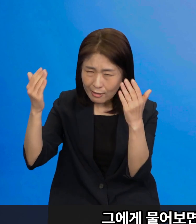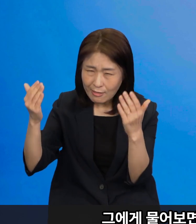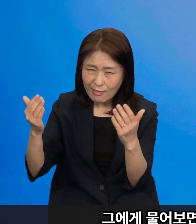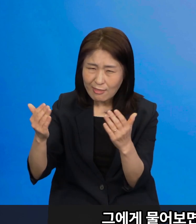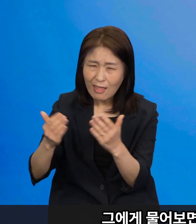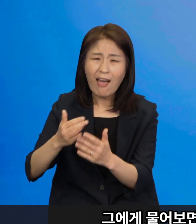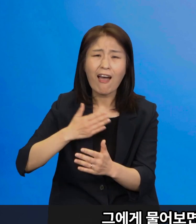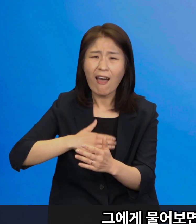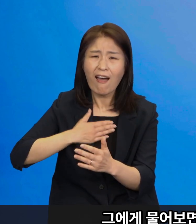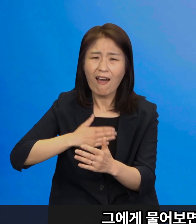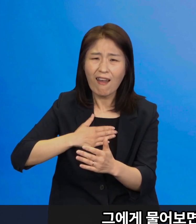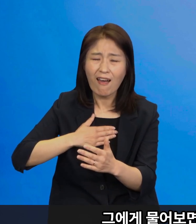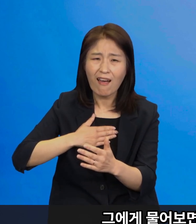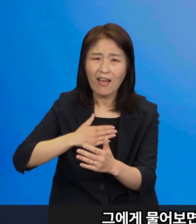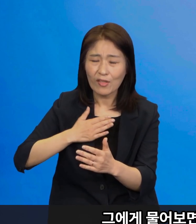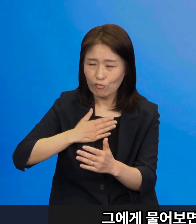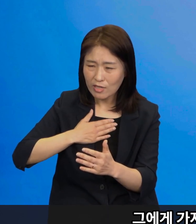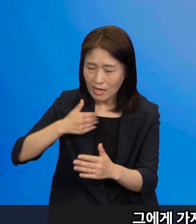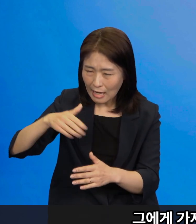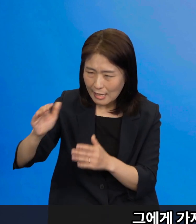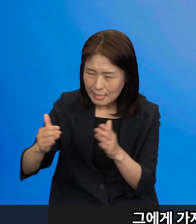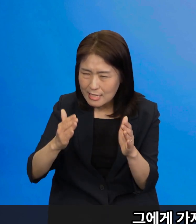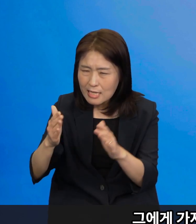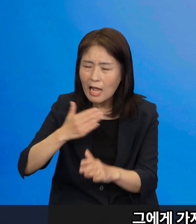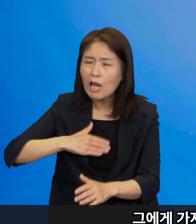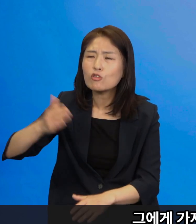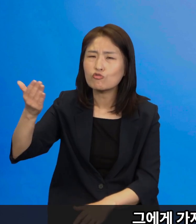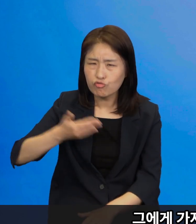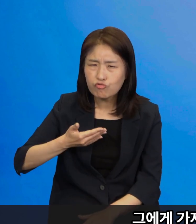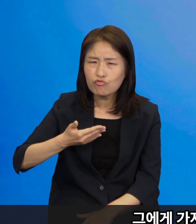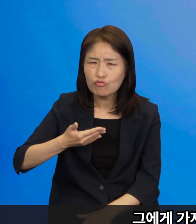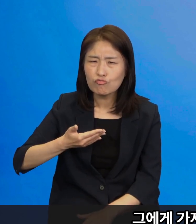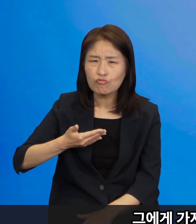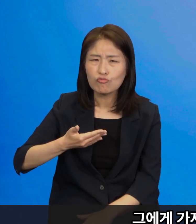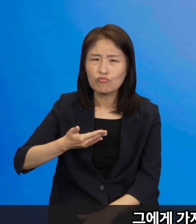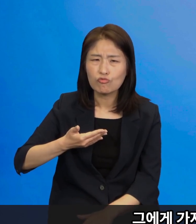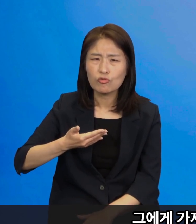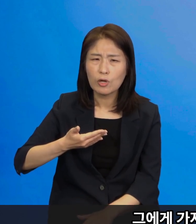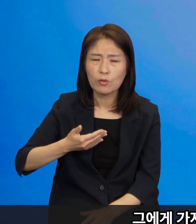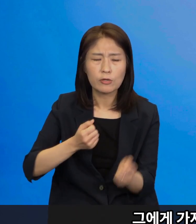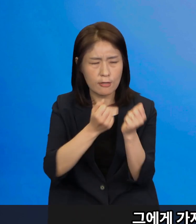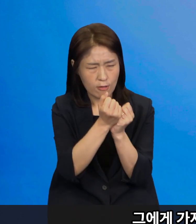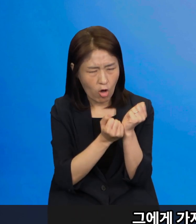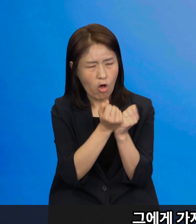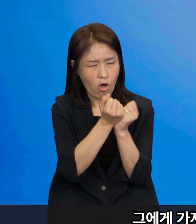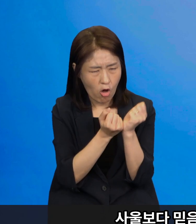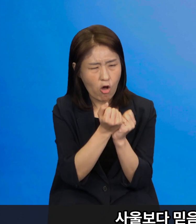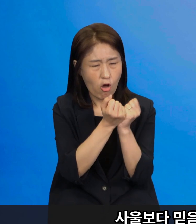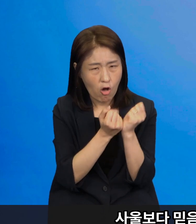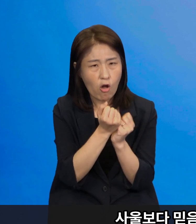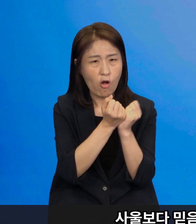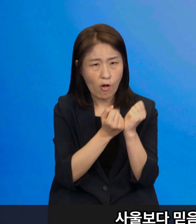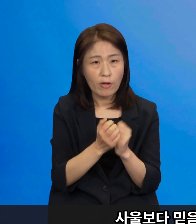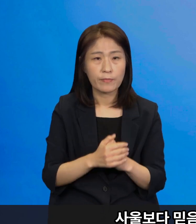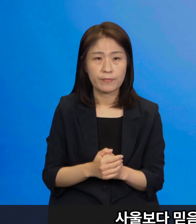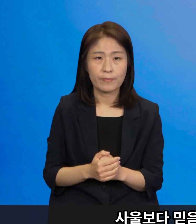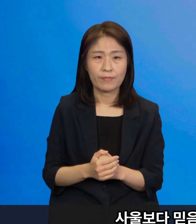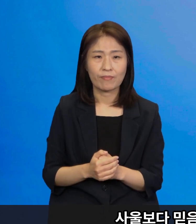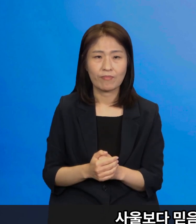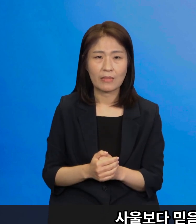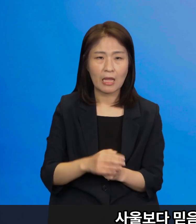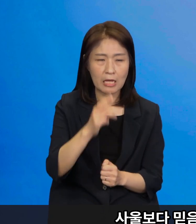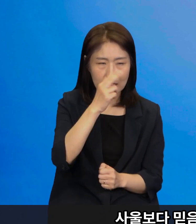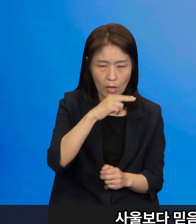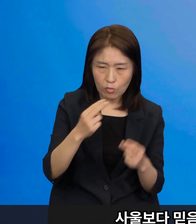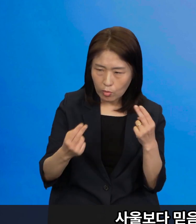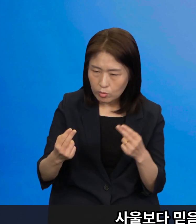그 얘기 물어보면 반드시 길을 알려줄 겁니다. 그렇게 가자고 막 설득을 하는 거예요. 사울보다 믿음이 훨씬 더 좋아요,